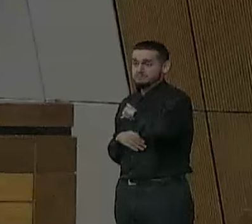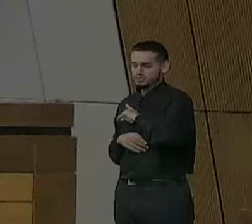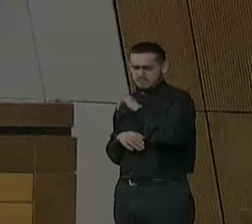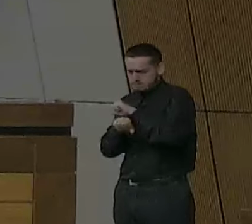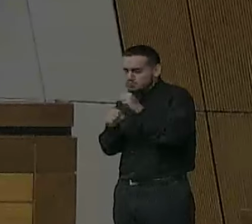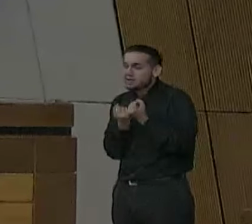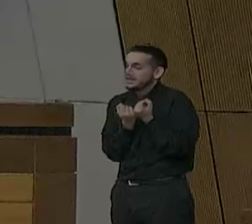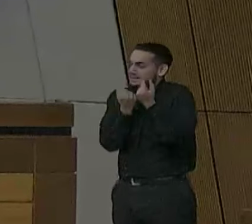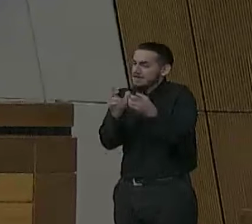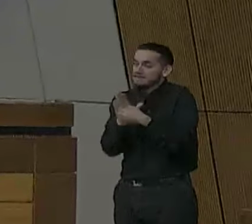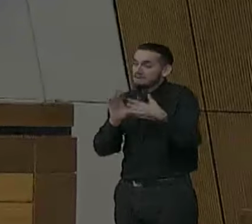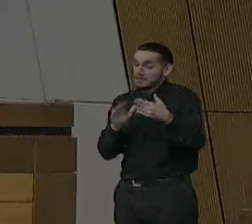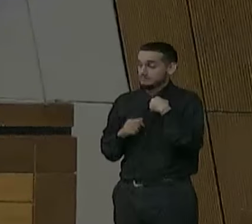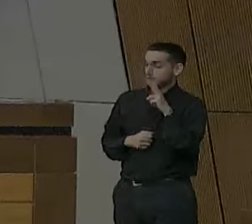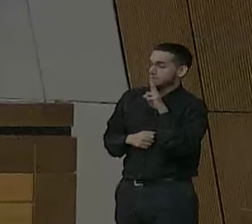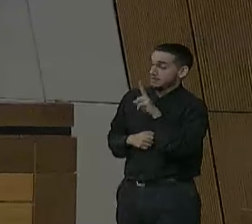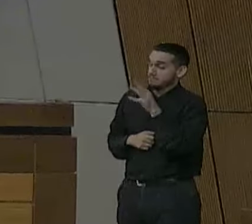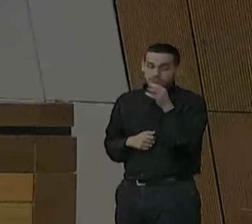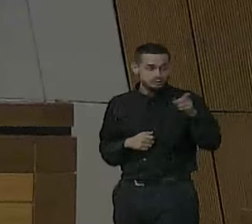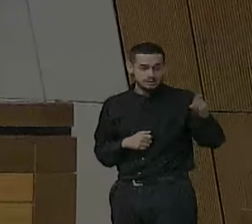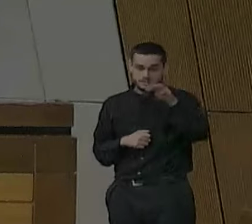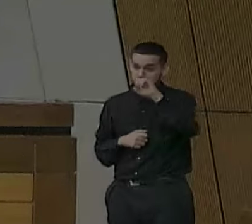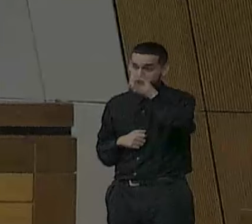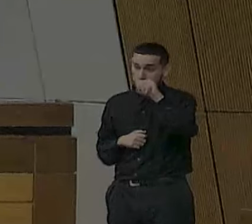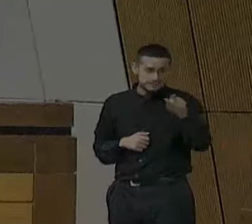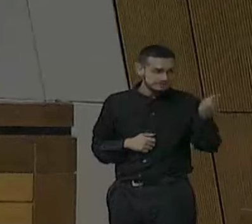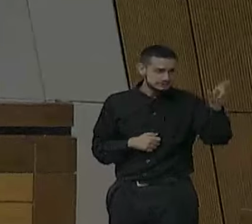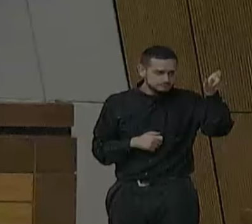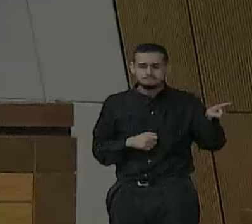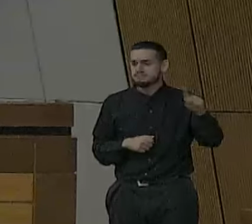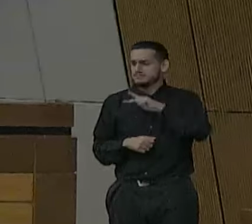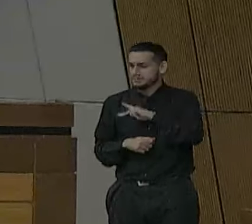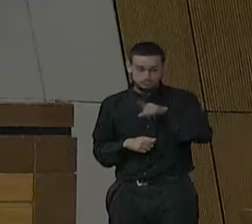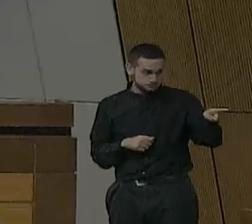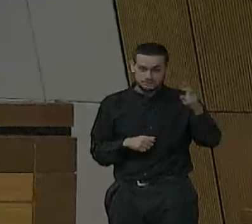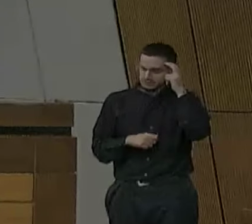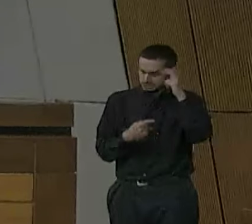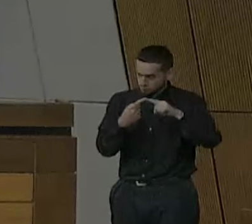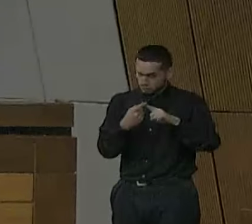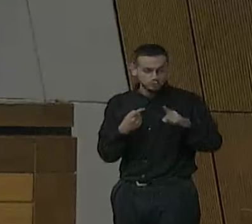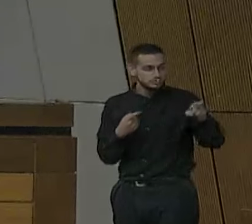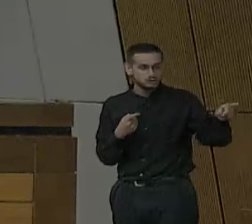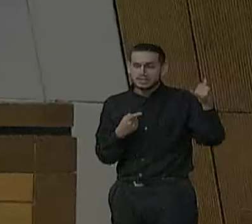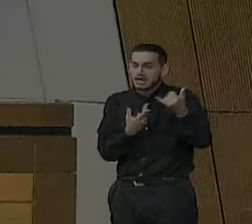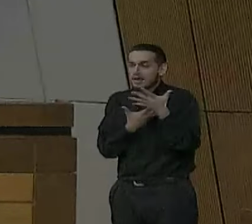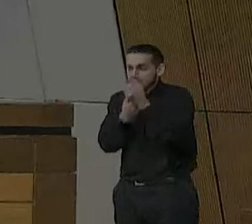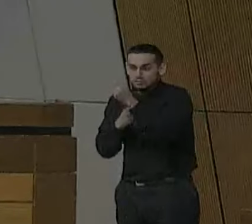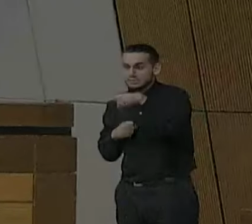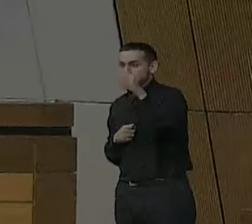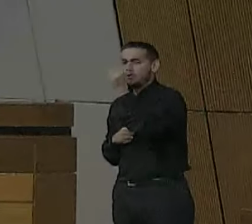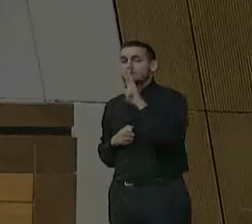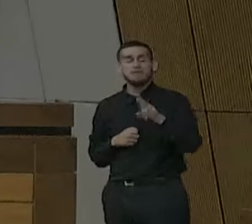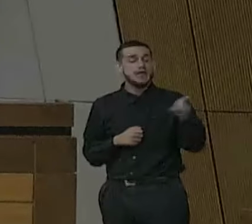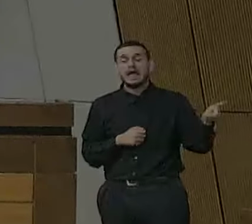Entonces, ver desde el lado que Melissa es una persona que es psicóloga, apoya a los adolescentes, y